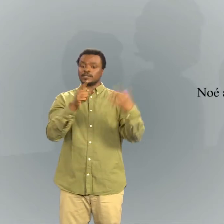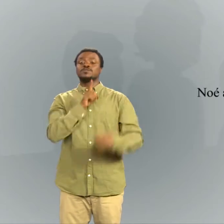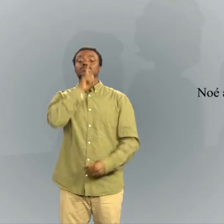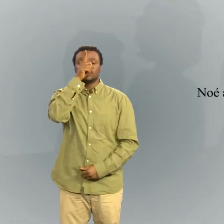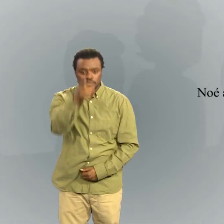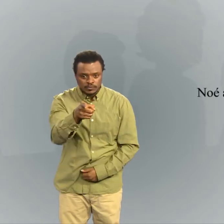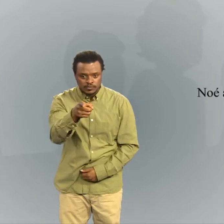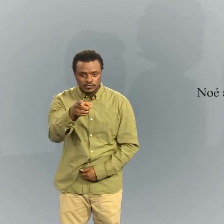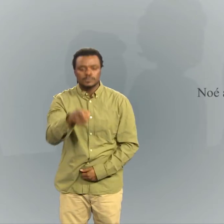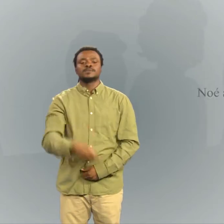7 jours.